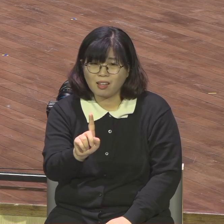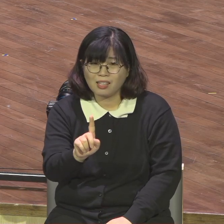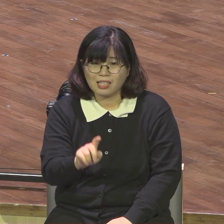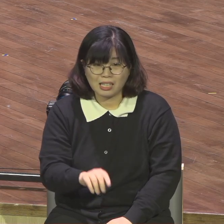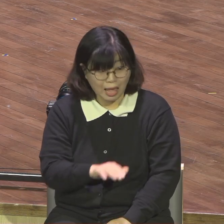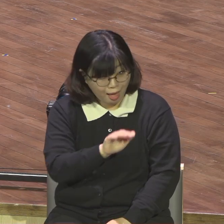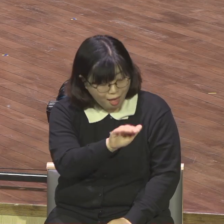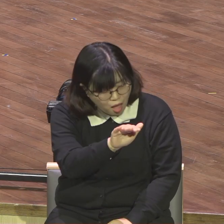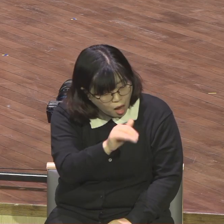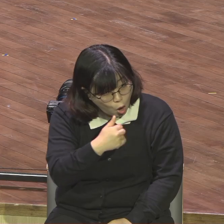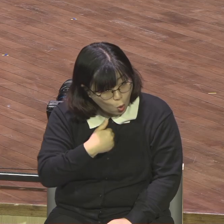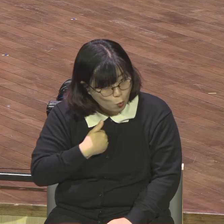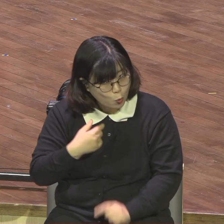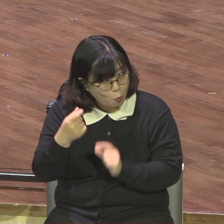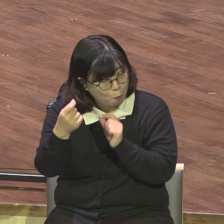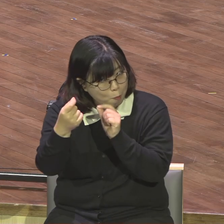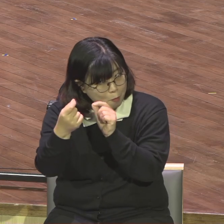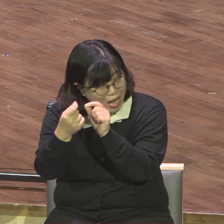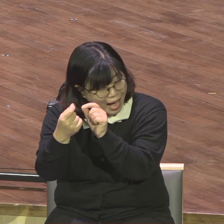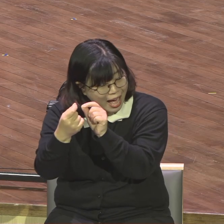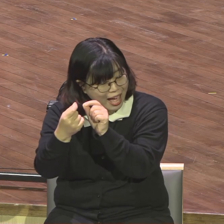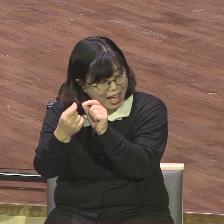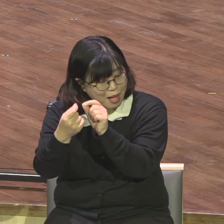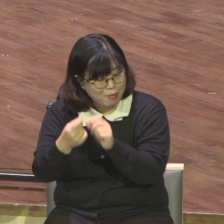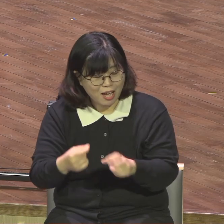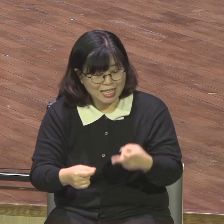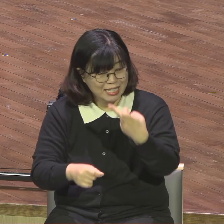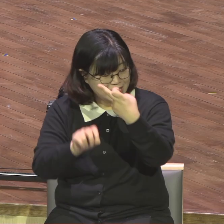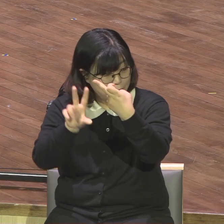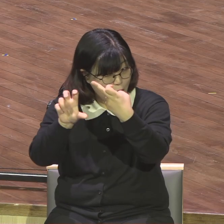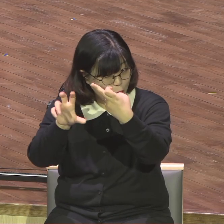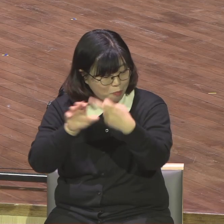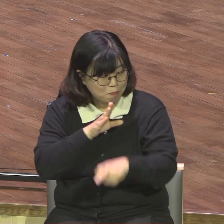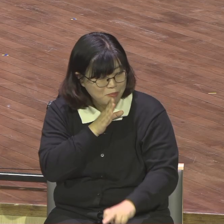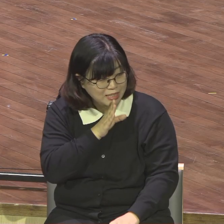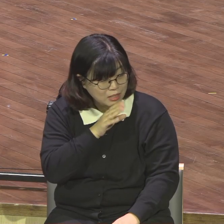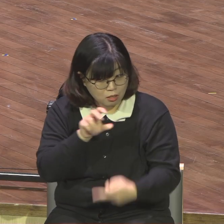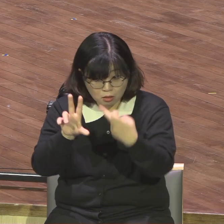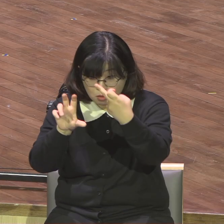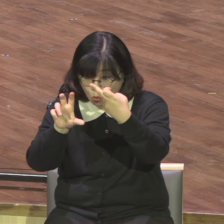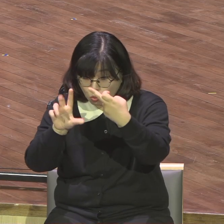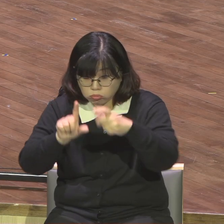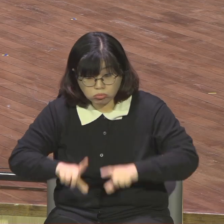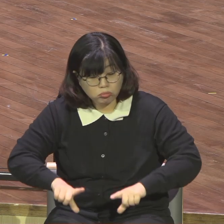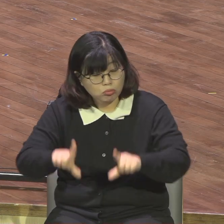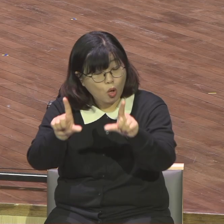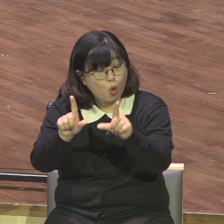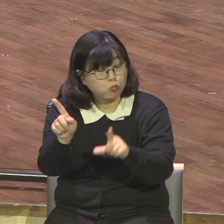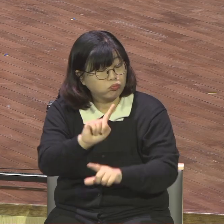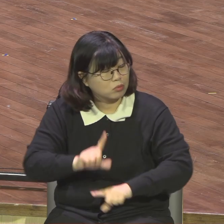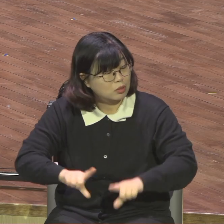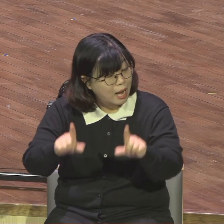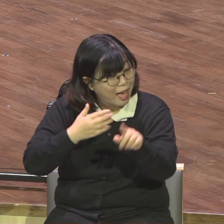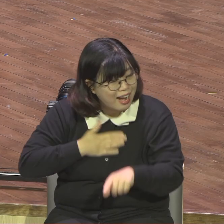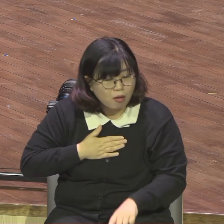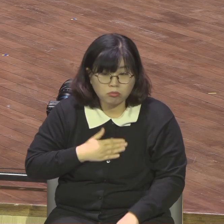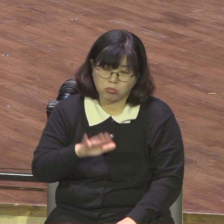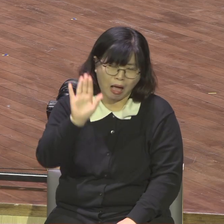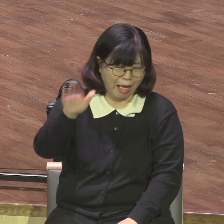곧 크리스마스지? 너 크리스마스가 무슨 날인 줄 아니? 산타 할아버지한테 선물 받는